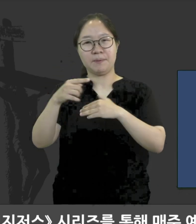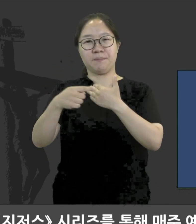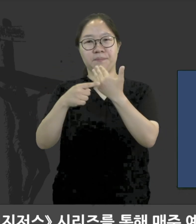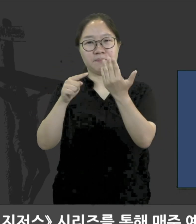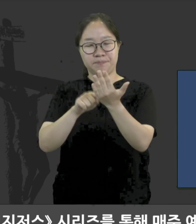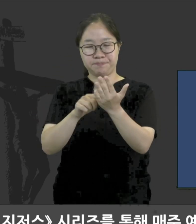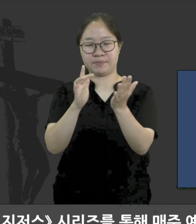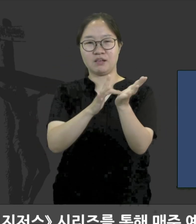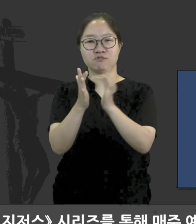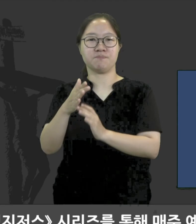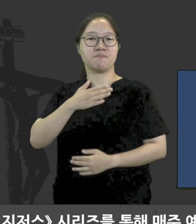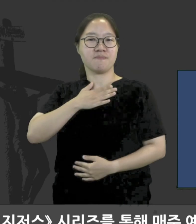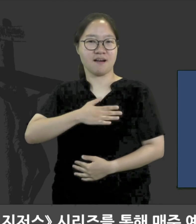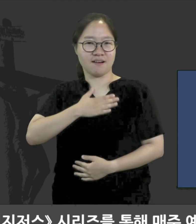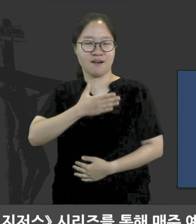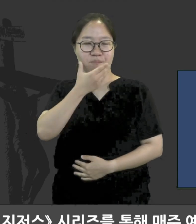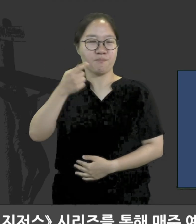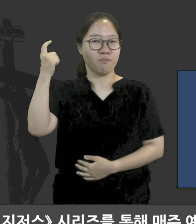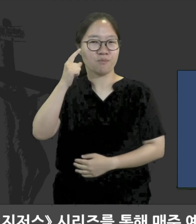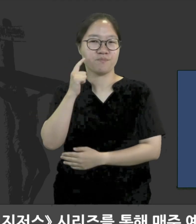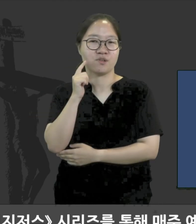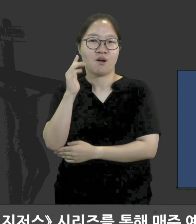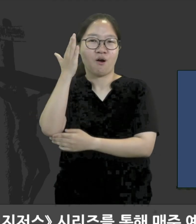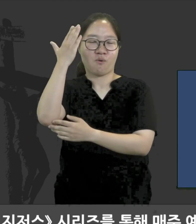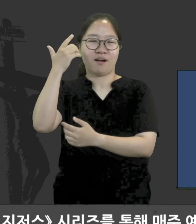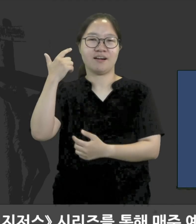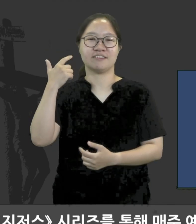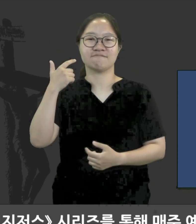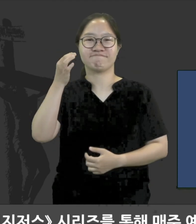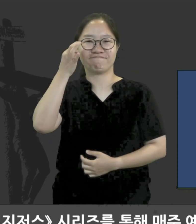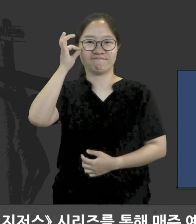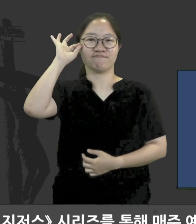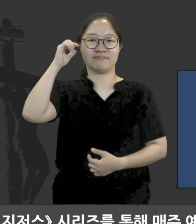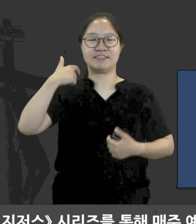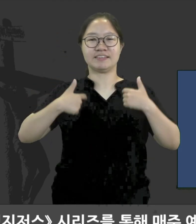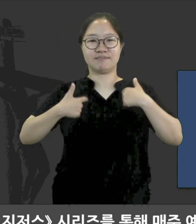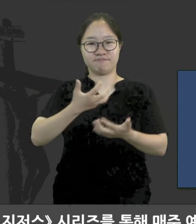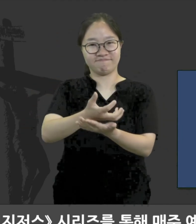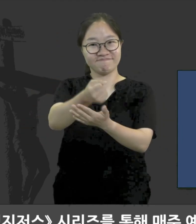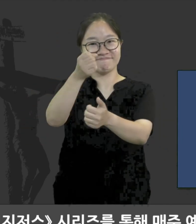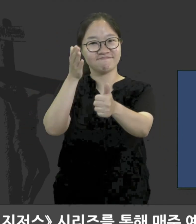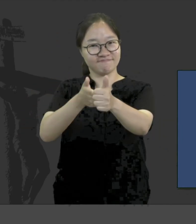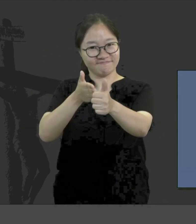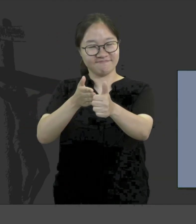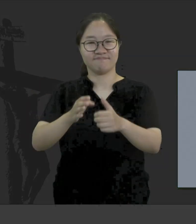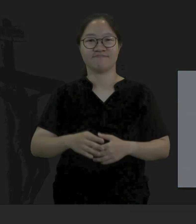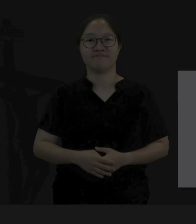알아가고 복음의 영광을 깨닫는 기쁨을 누리셨으면 좋겠습니다.